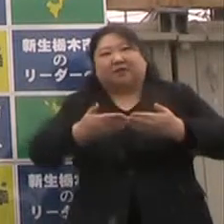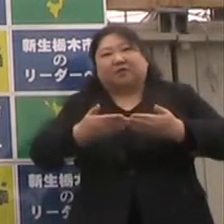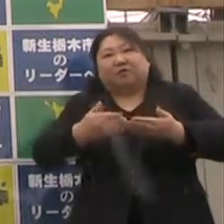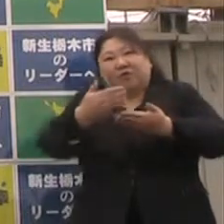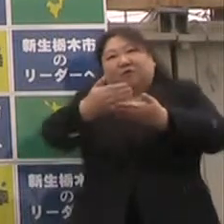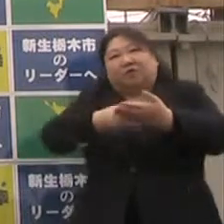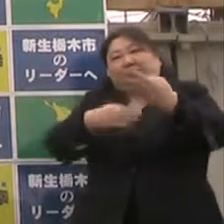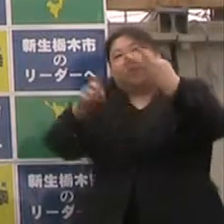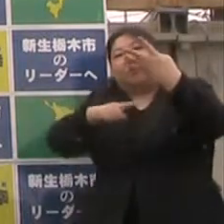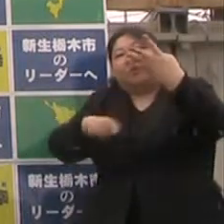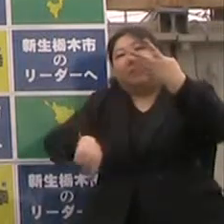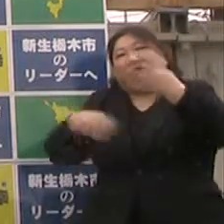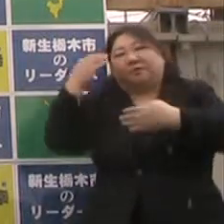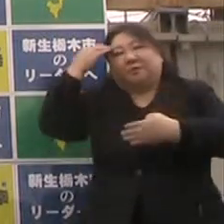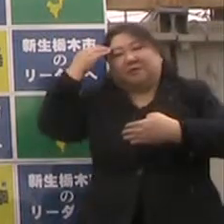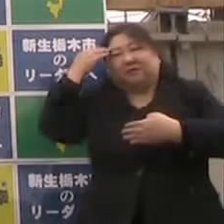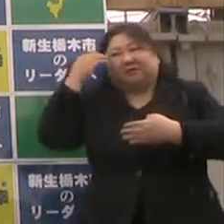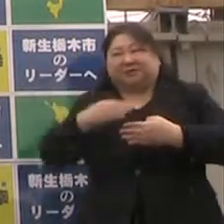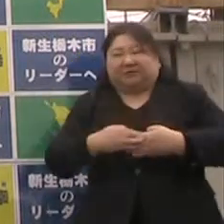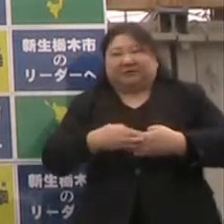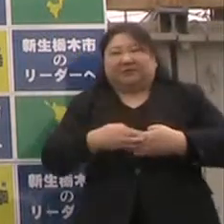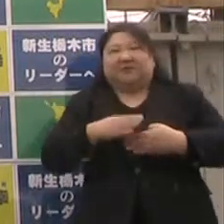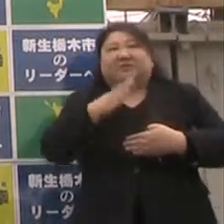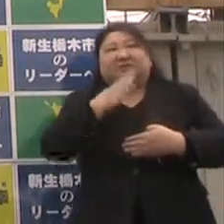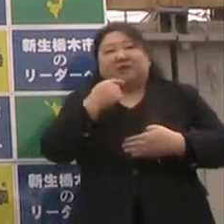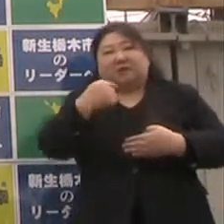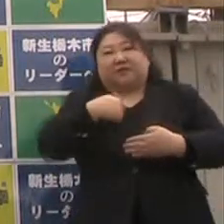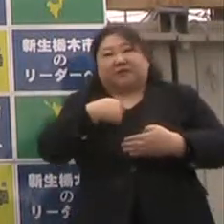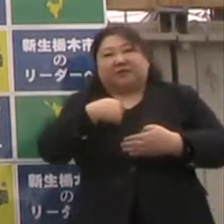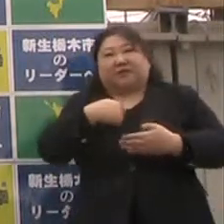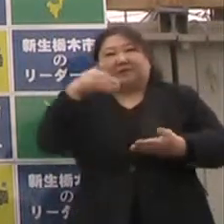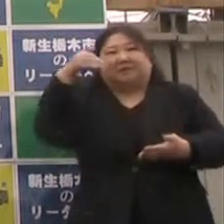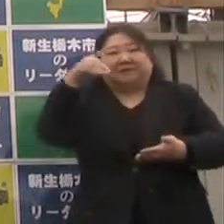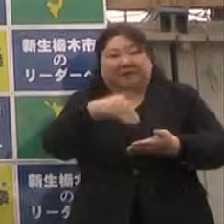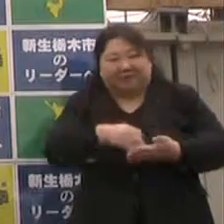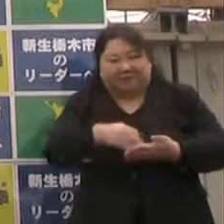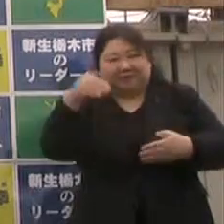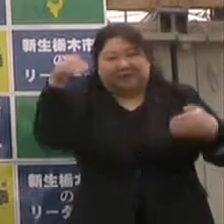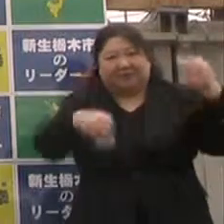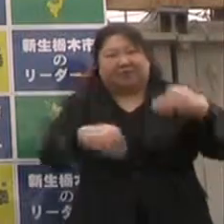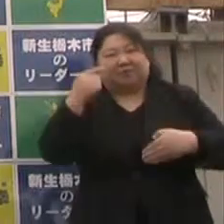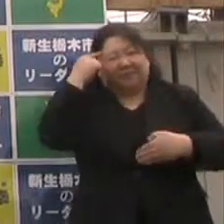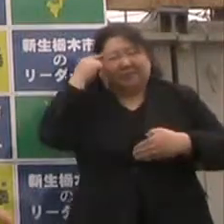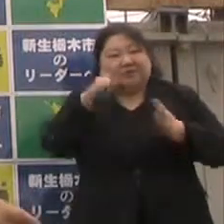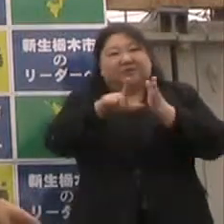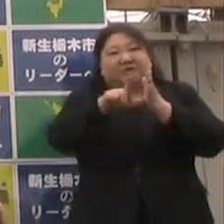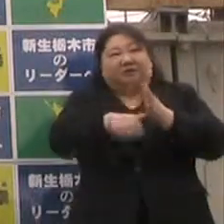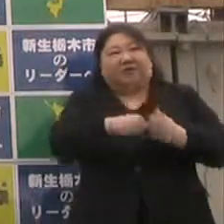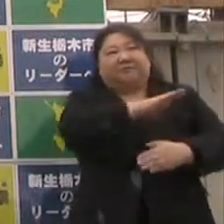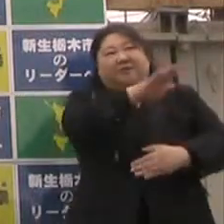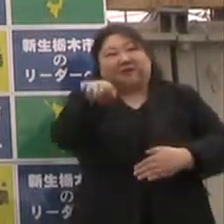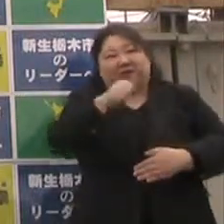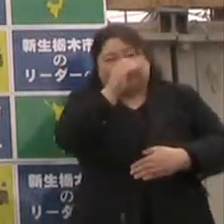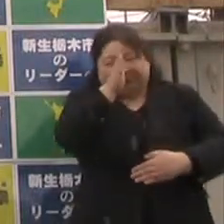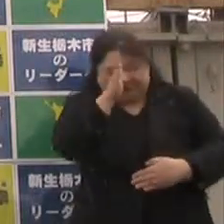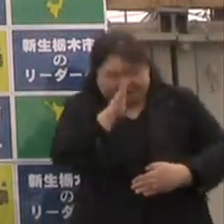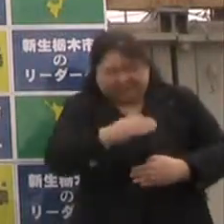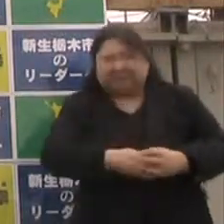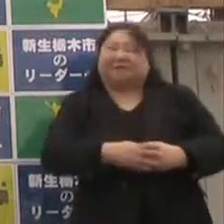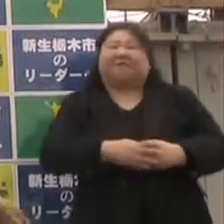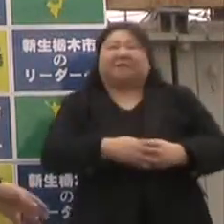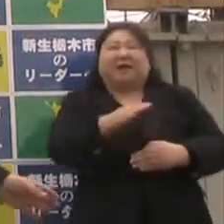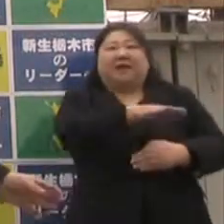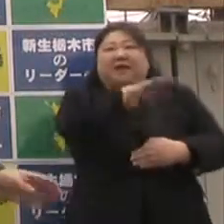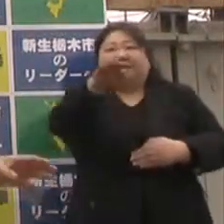っと私が一番最後の選挙じゃないかと思うんです。夏は皆さんよろしくお願いいたします。まあそういう部分もあります。本当にあの皆さん